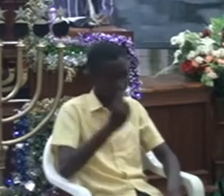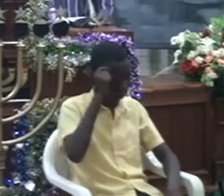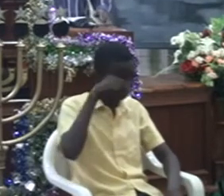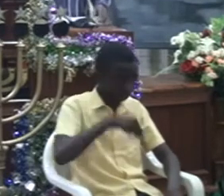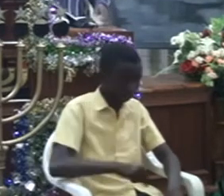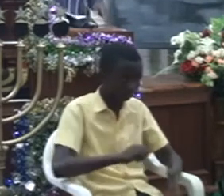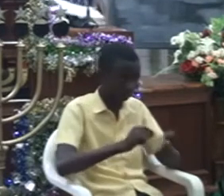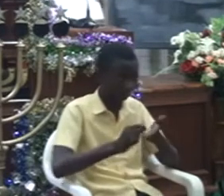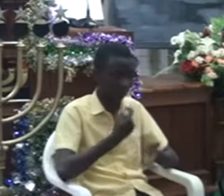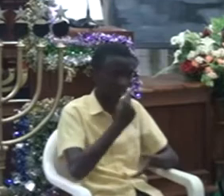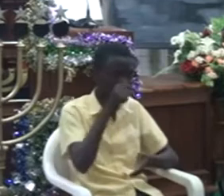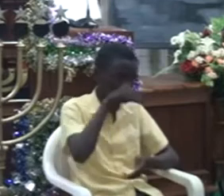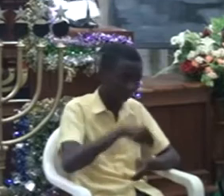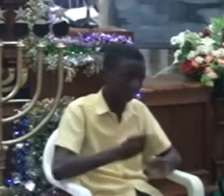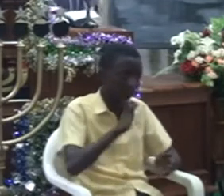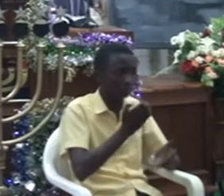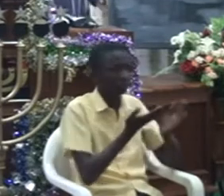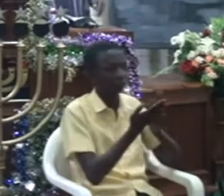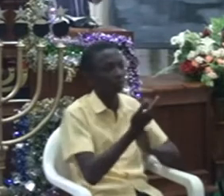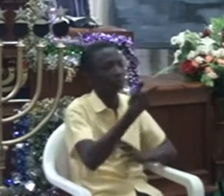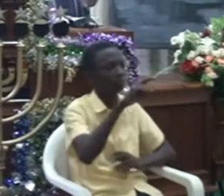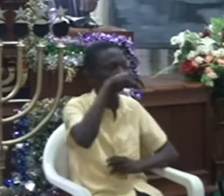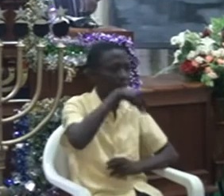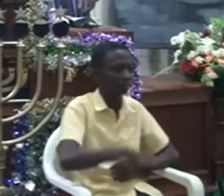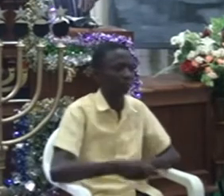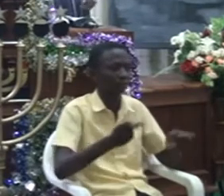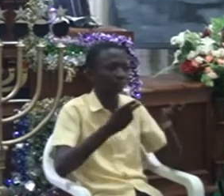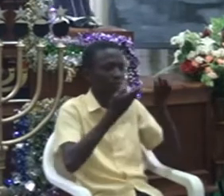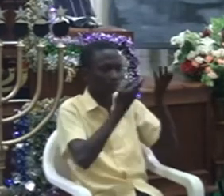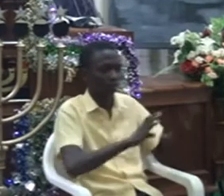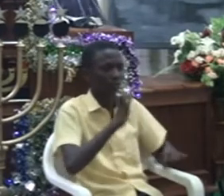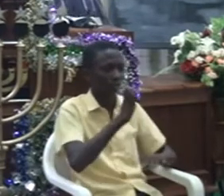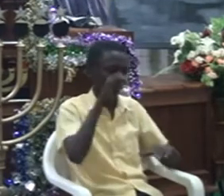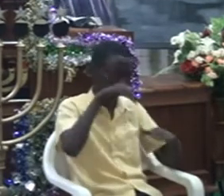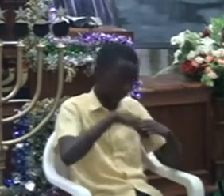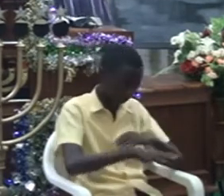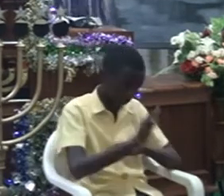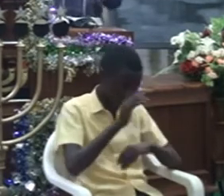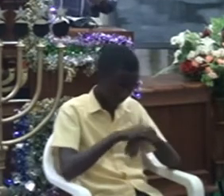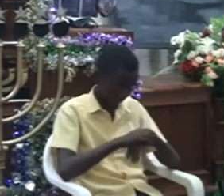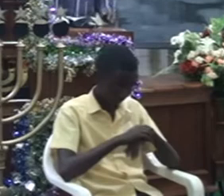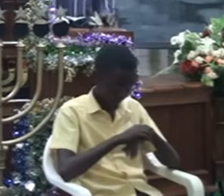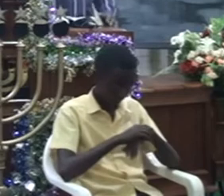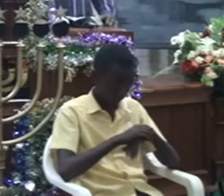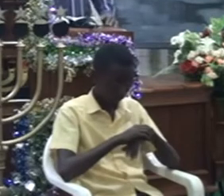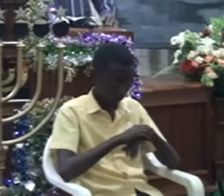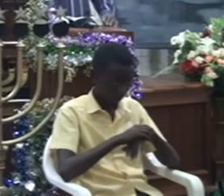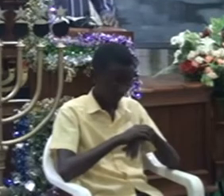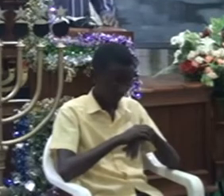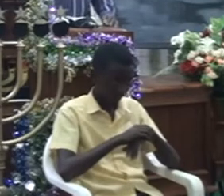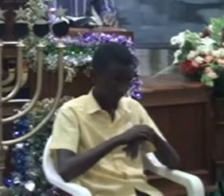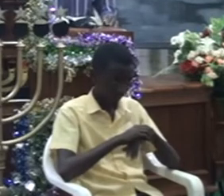culture dit, ça va andiko inasema c'est par lui que la mort est entrée. Andiko inasema kwamba ni kwa njia yake ndio kifo kiliingia